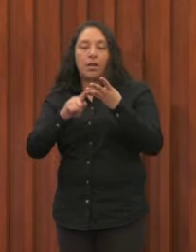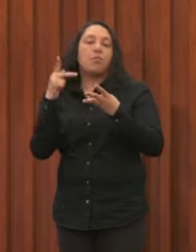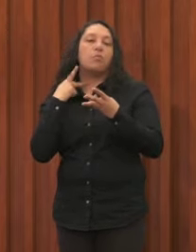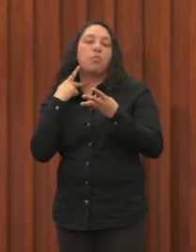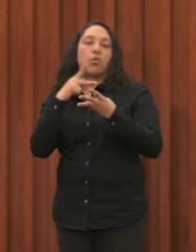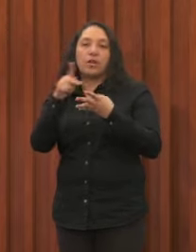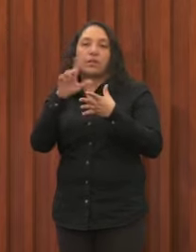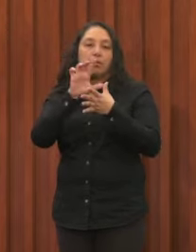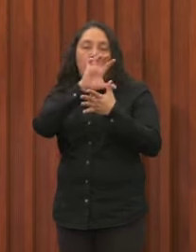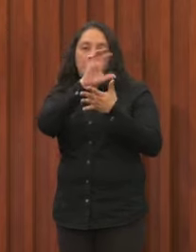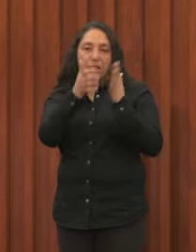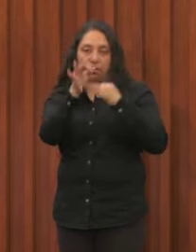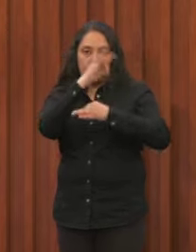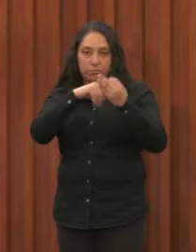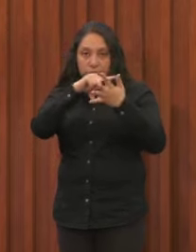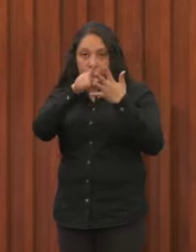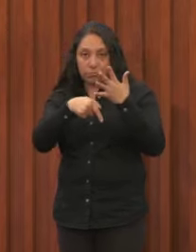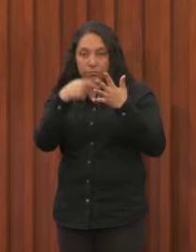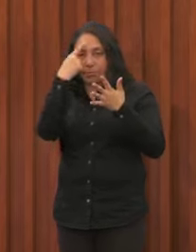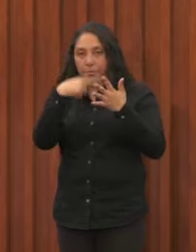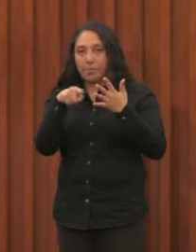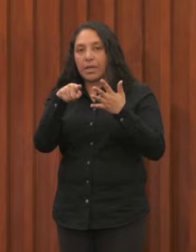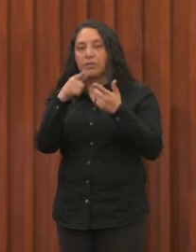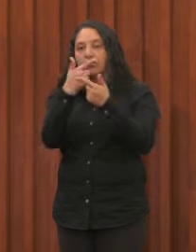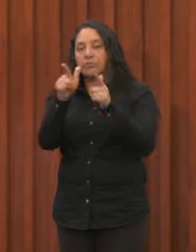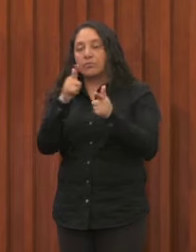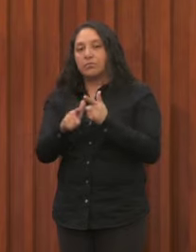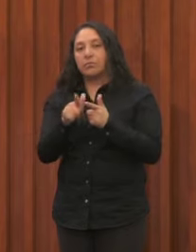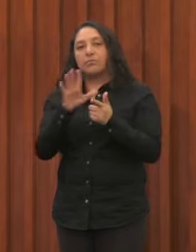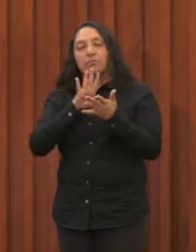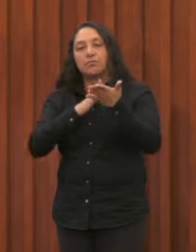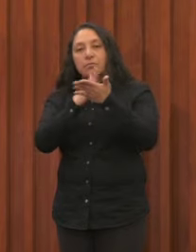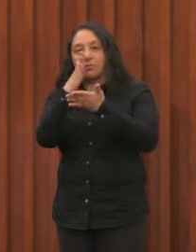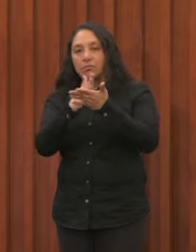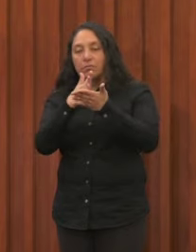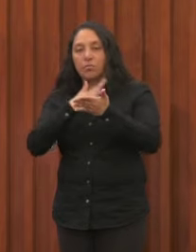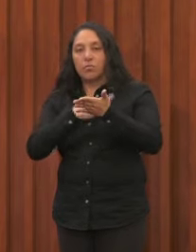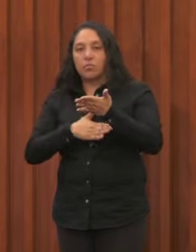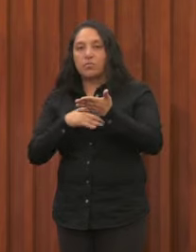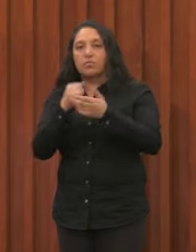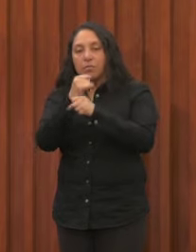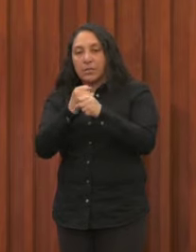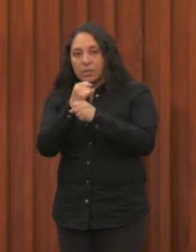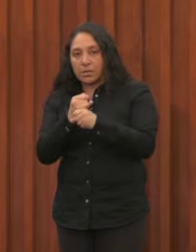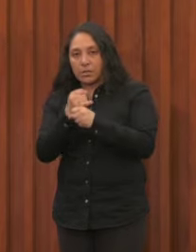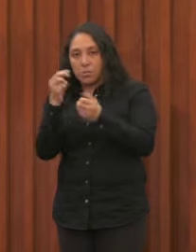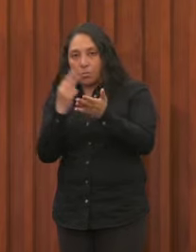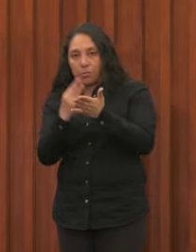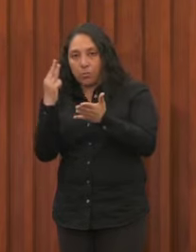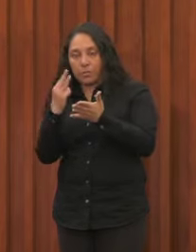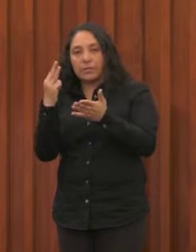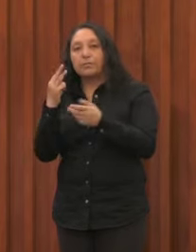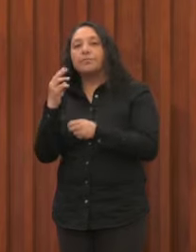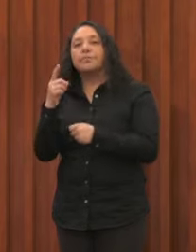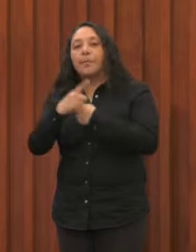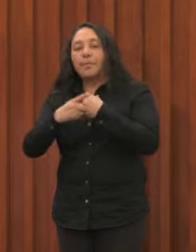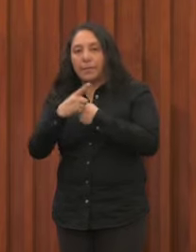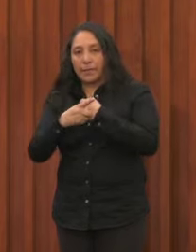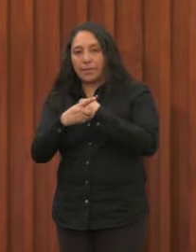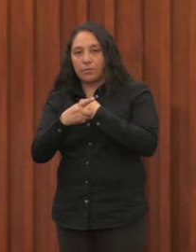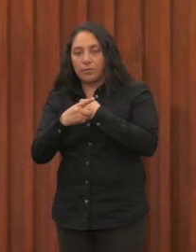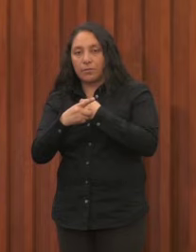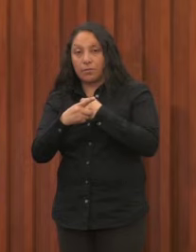además de contribuir a su acceso a la justicia a través de investigación y sanción del daño desde la perspectiva